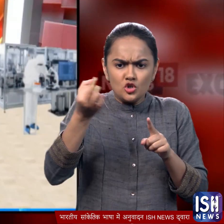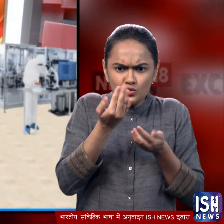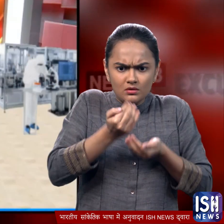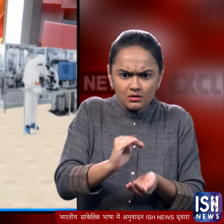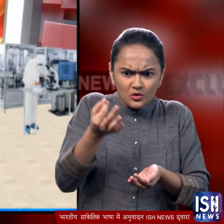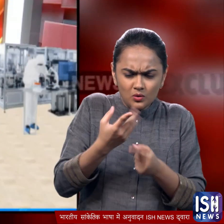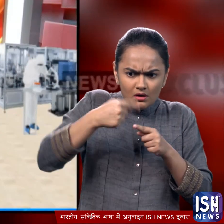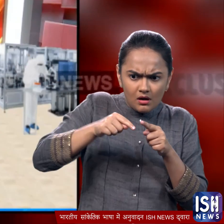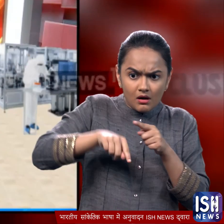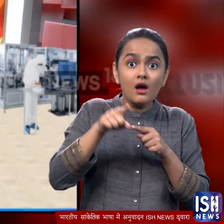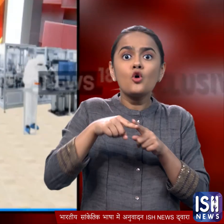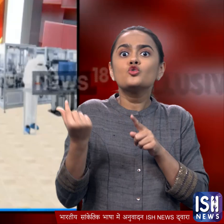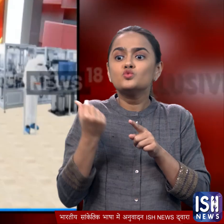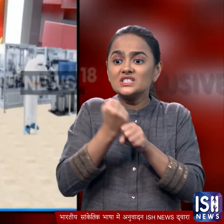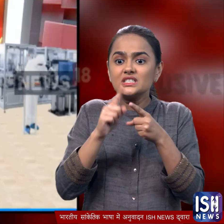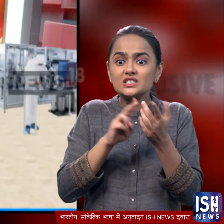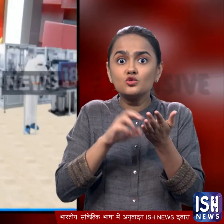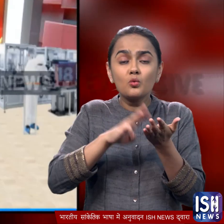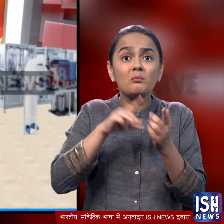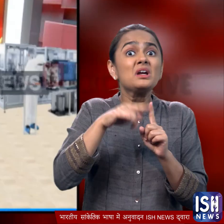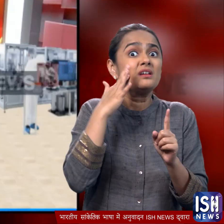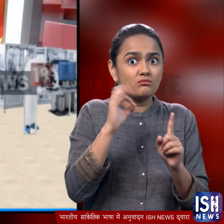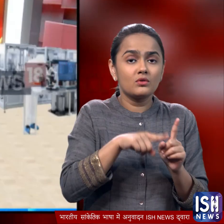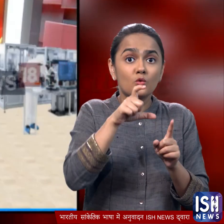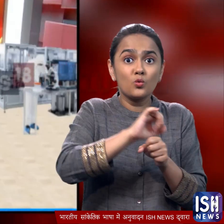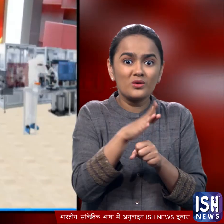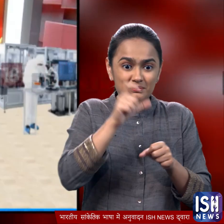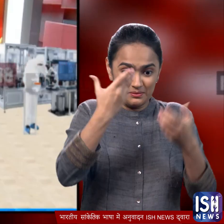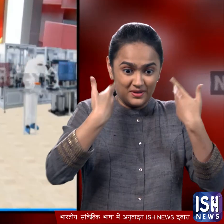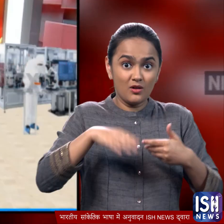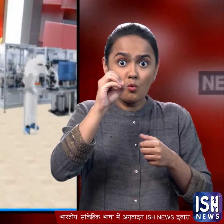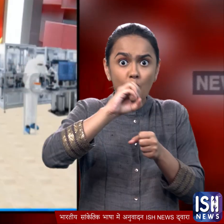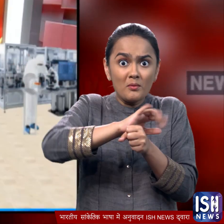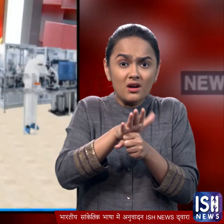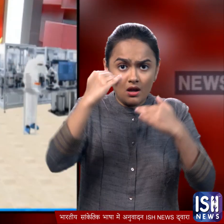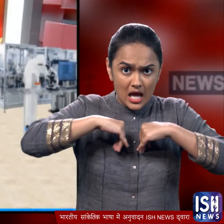वेरिएंट की पहचान के लिए जीनोम सीक्वेंसिंग जरूरी होती है। कोरोना के मरीजों में